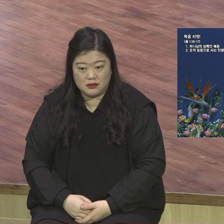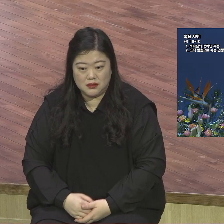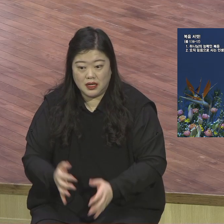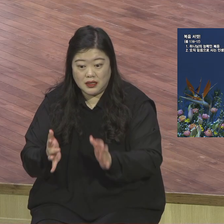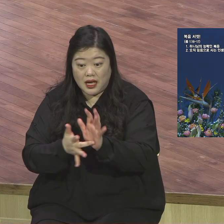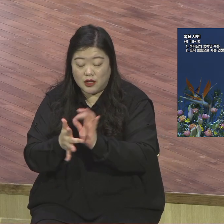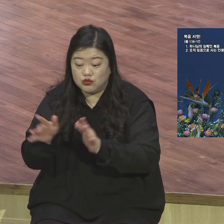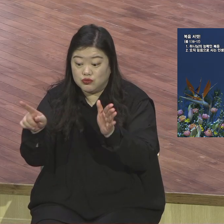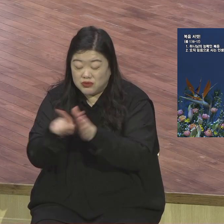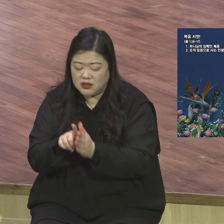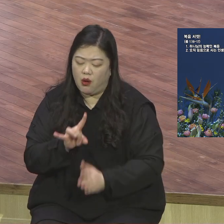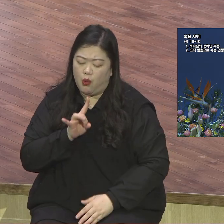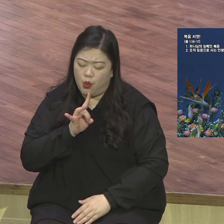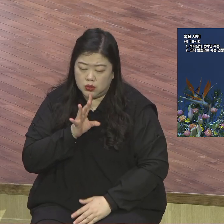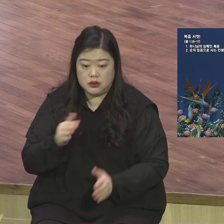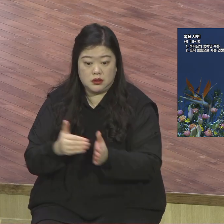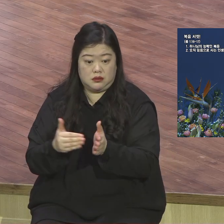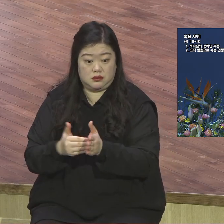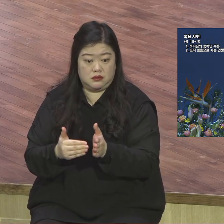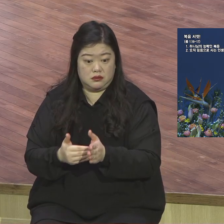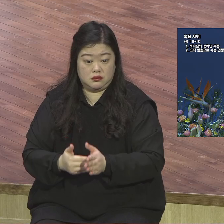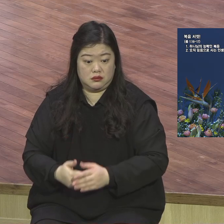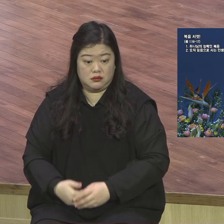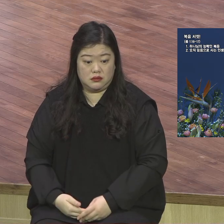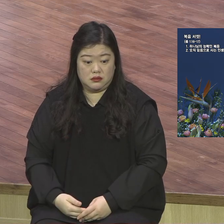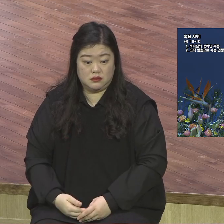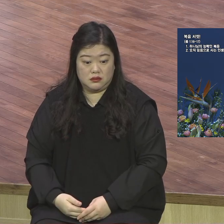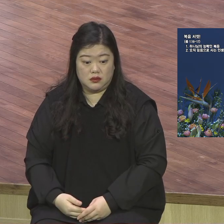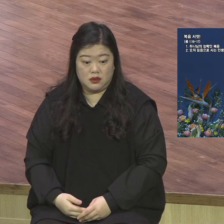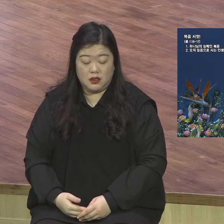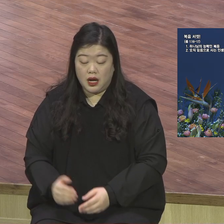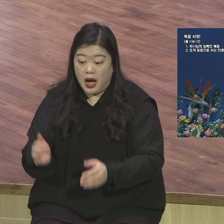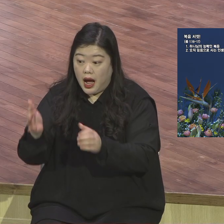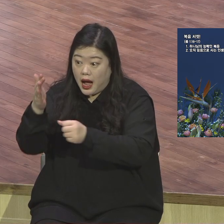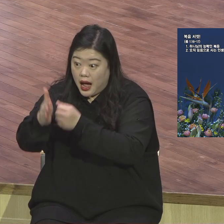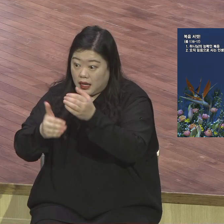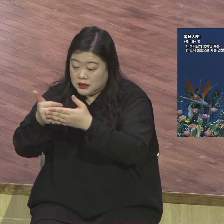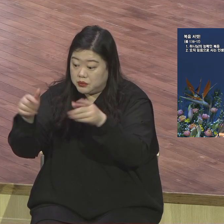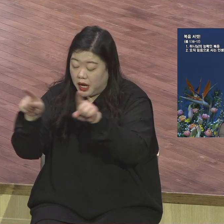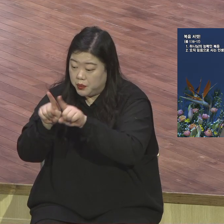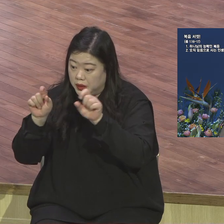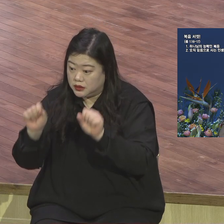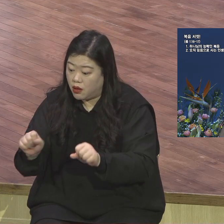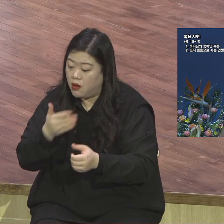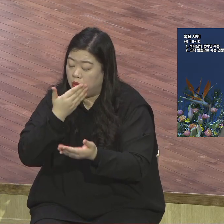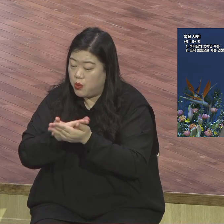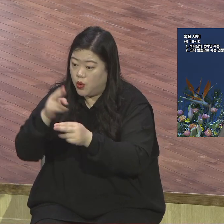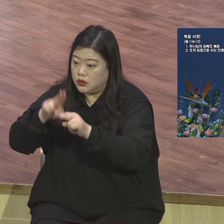끝난 거예요. 하나님이 함께 하시고 보좌의 축복 누리면서 성삼위 하나님이 함께 하는데